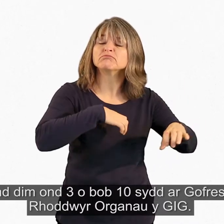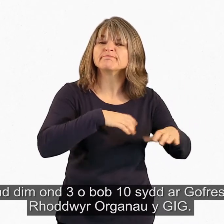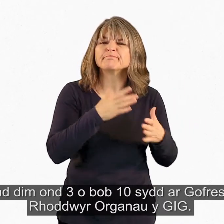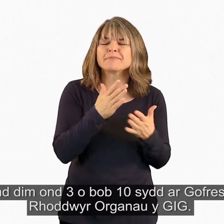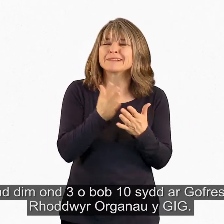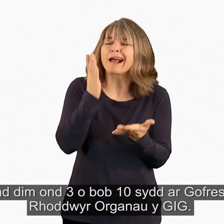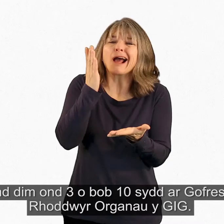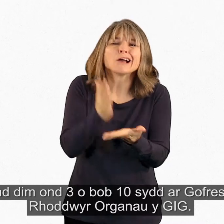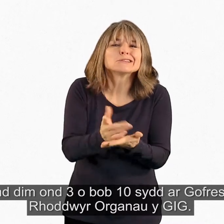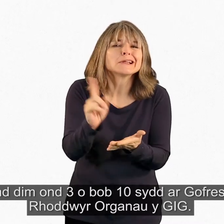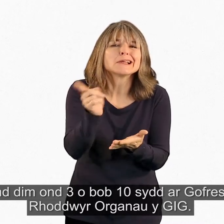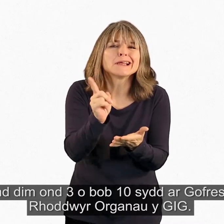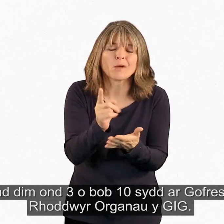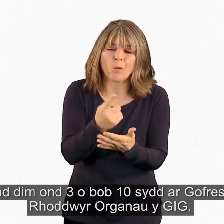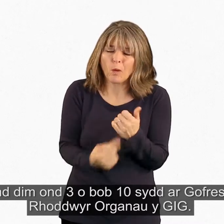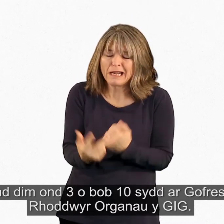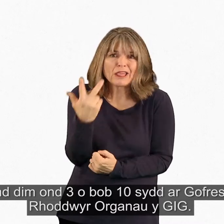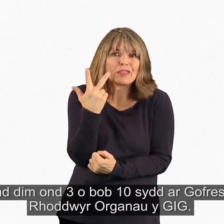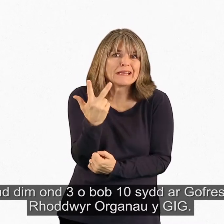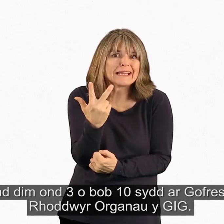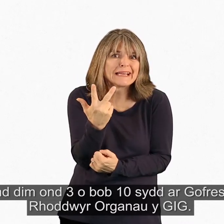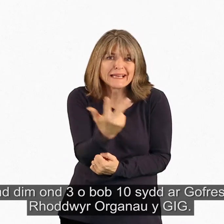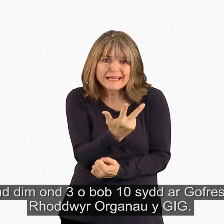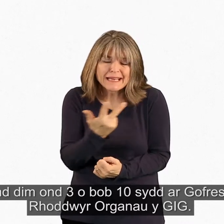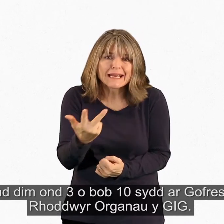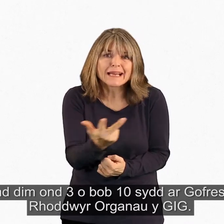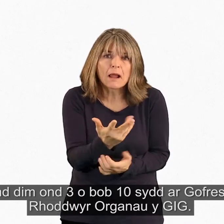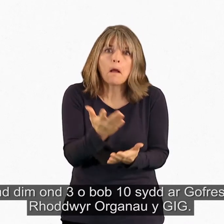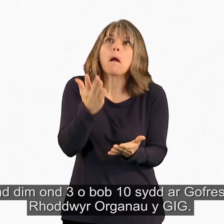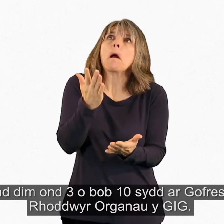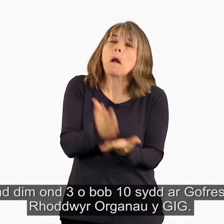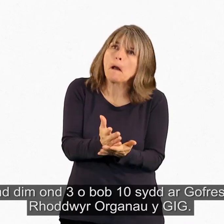deg sydd ar gofrestyr roddwyr organau y gwasanaeth iechyd genedlaethol.